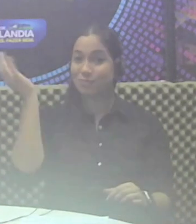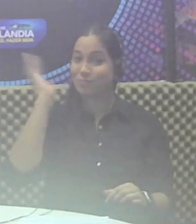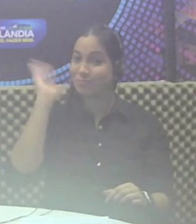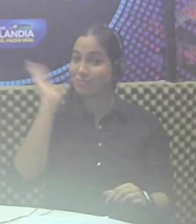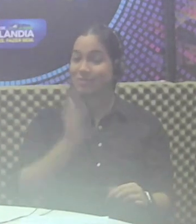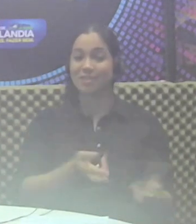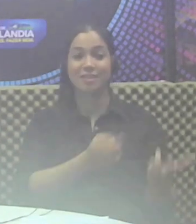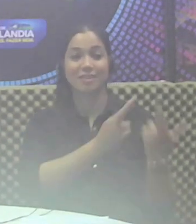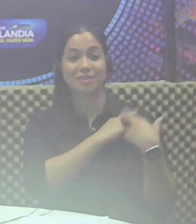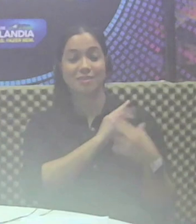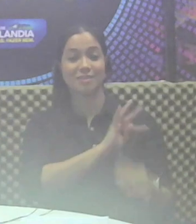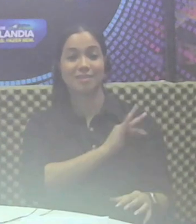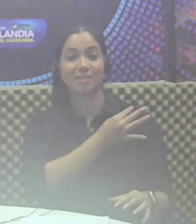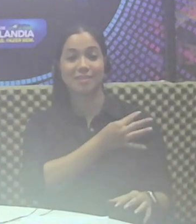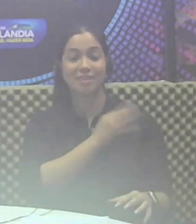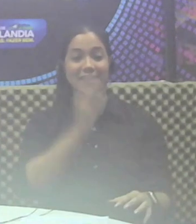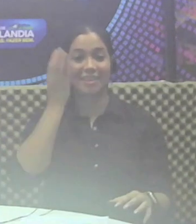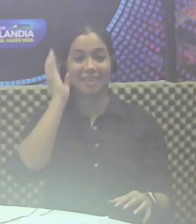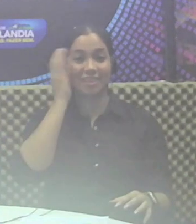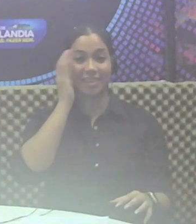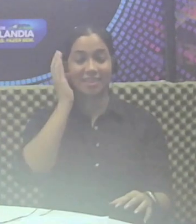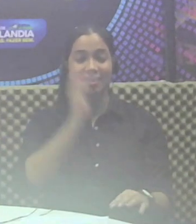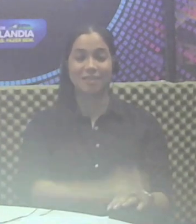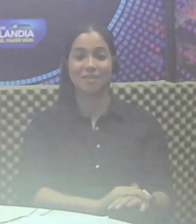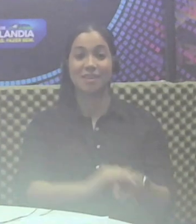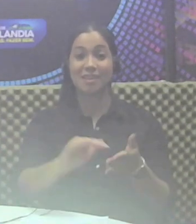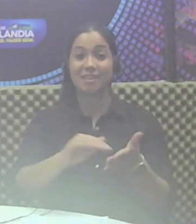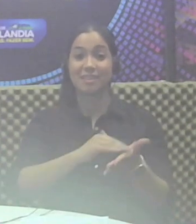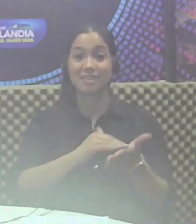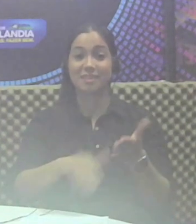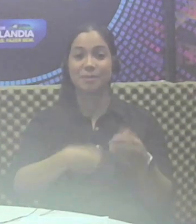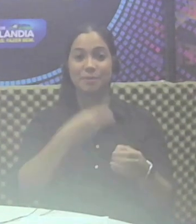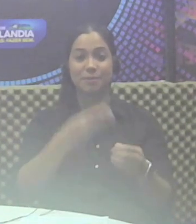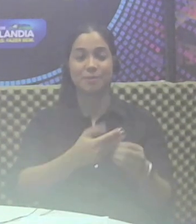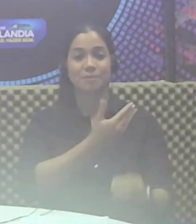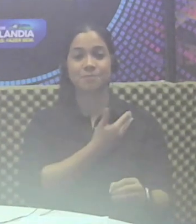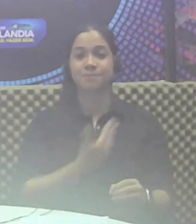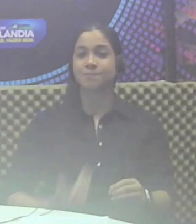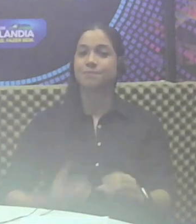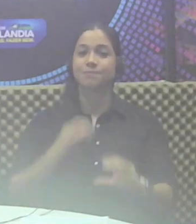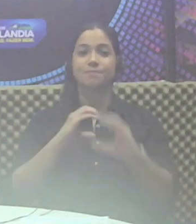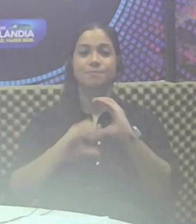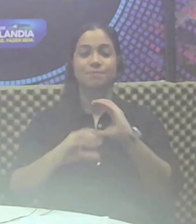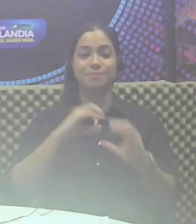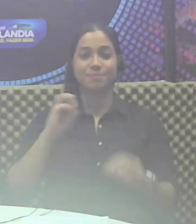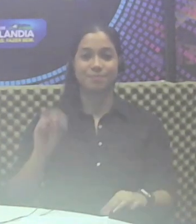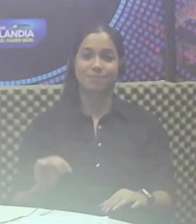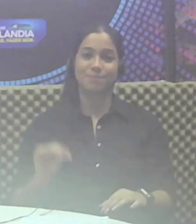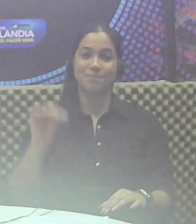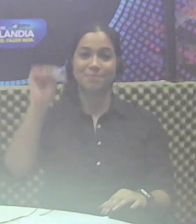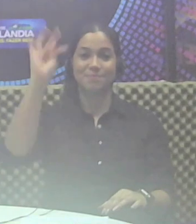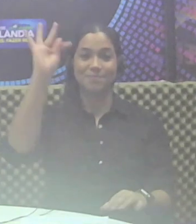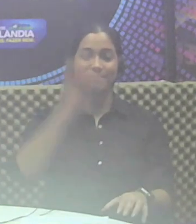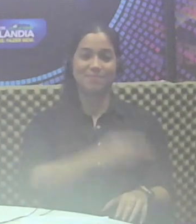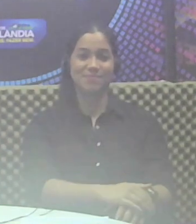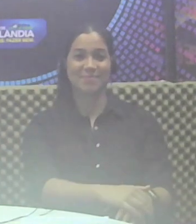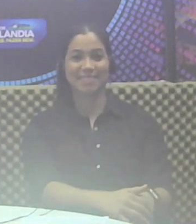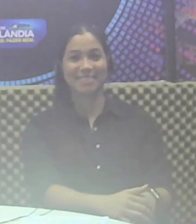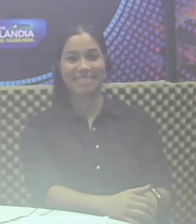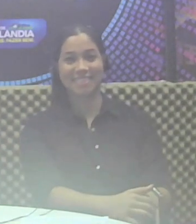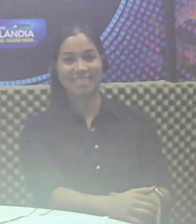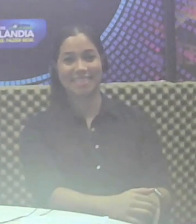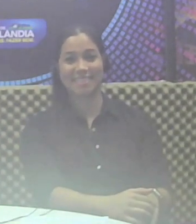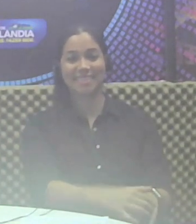Amanda Valentim. Responsável técnico, Cristiano Silva. Secretário Municipal de Governo e Comunicação, Marco Túlio de